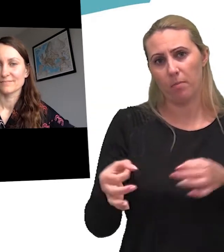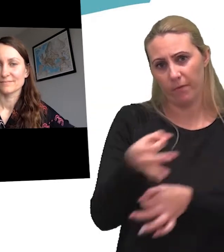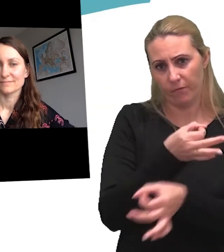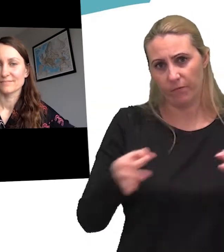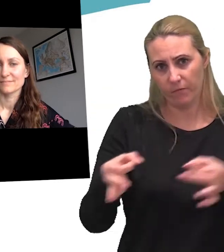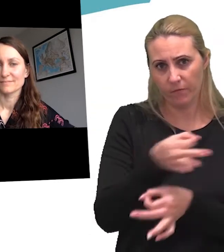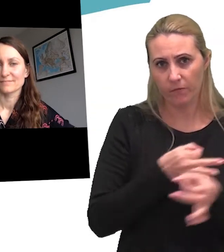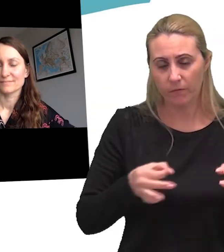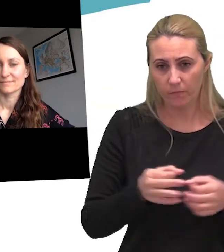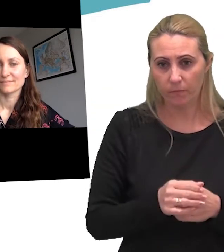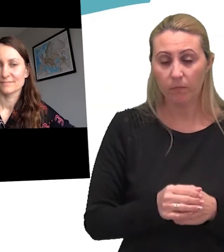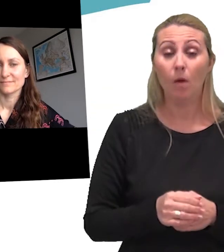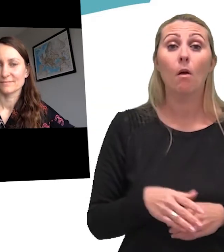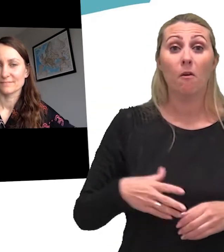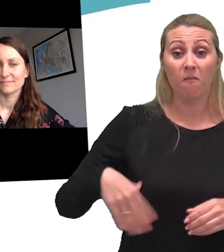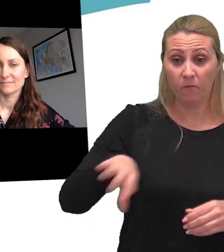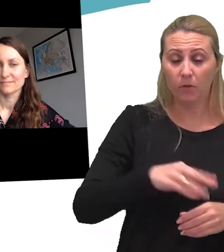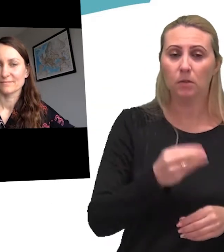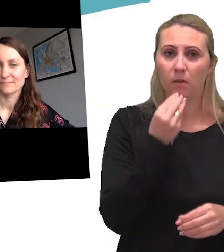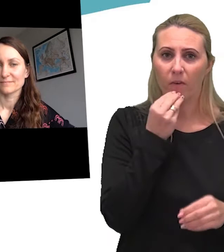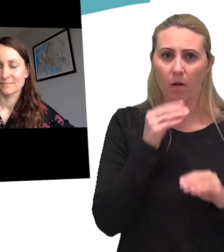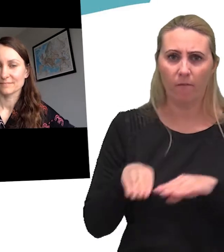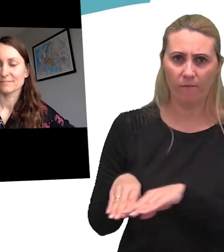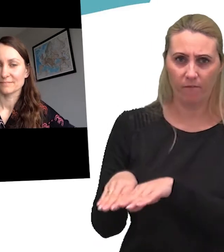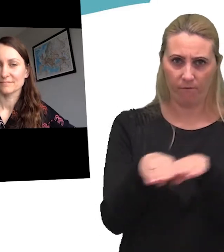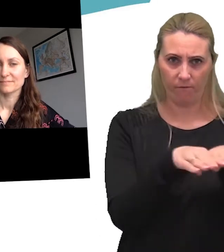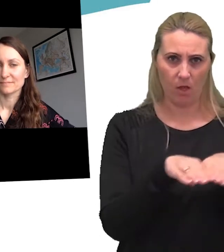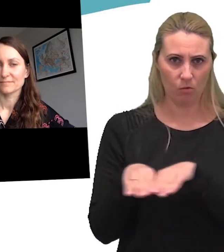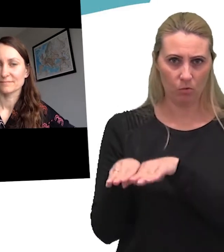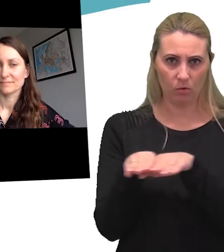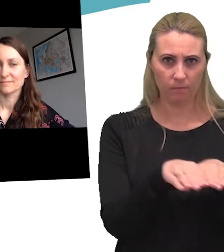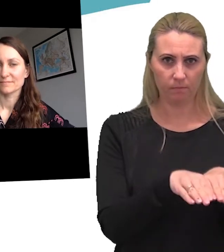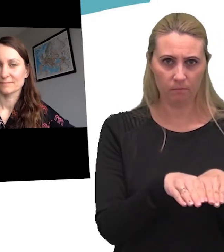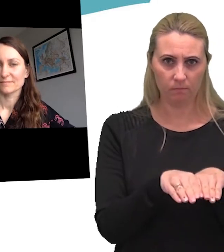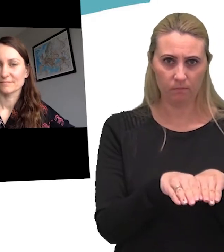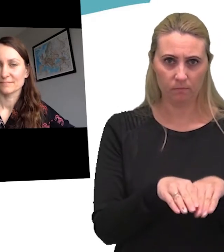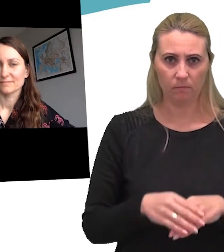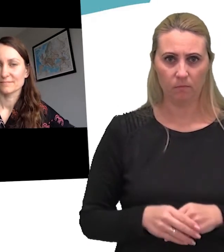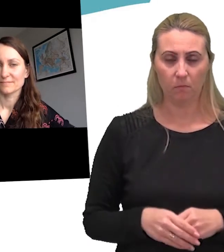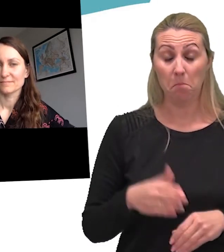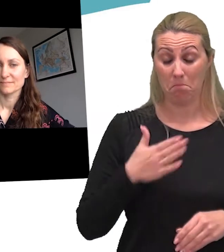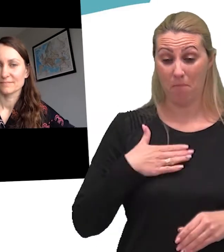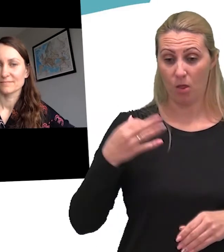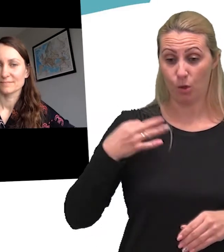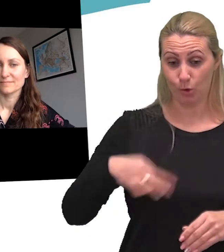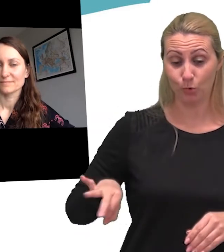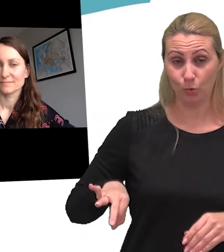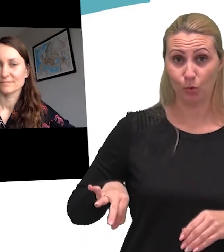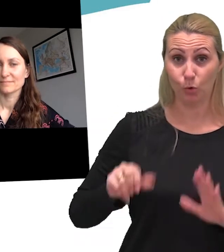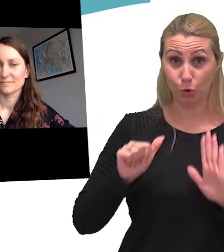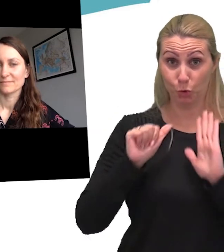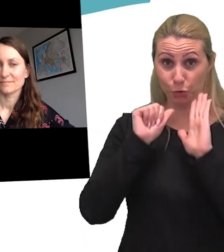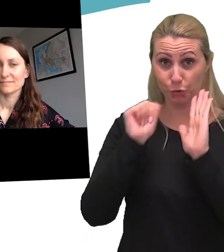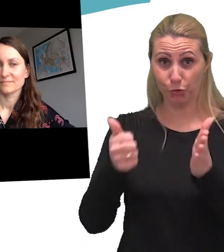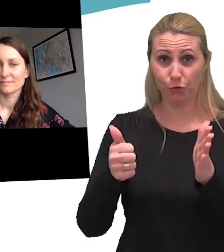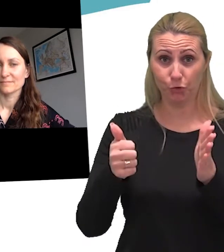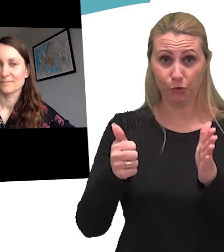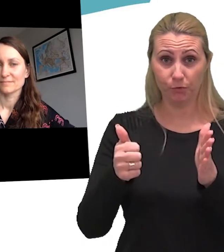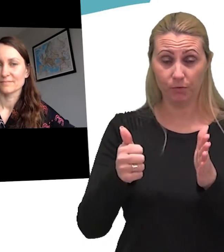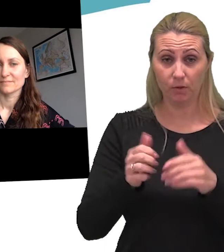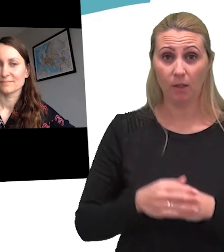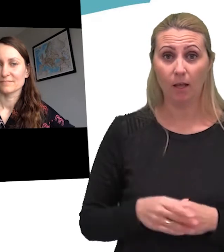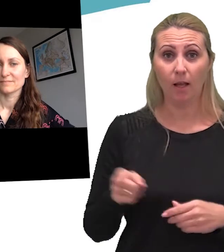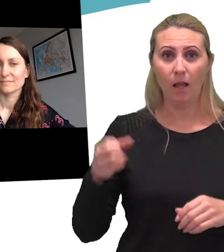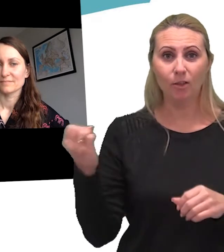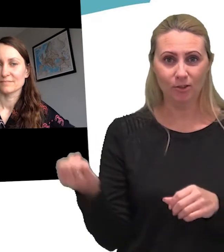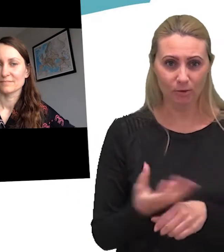Ir nuvaldom visi kartu tą patį. Tai mano sūnus, kuriam dabar 6 yra, tai jis,